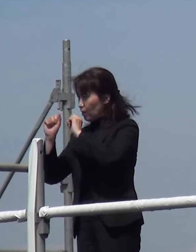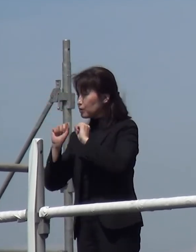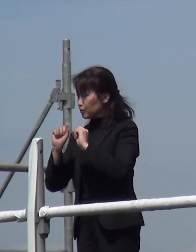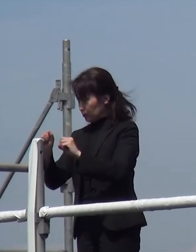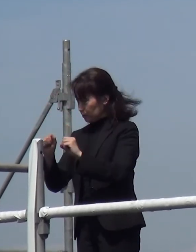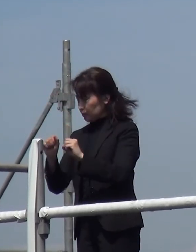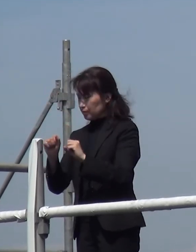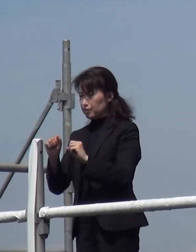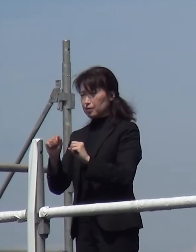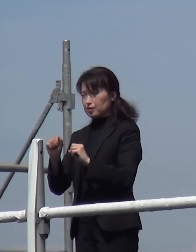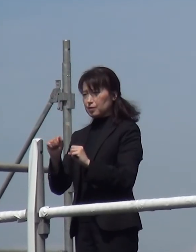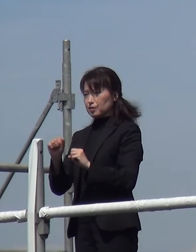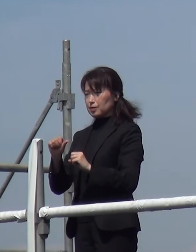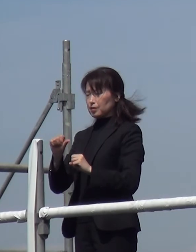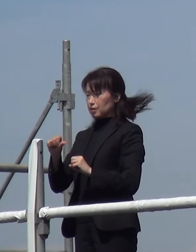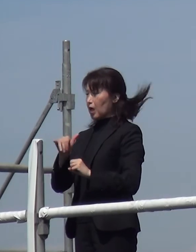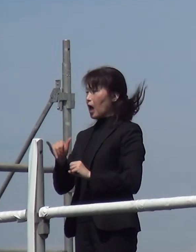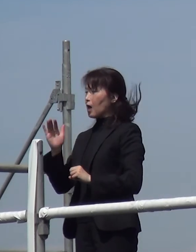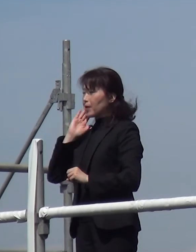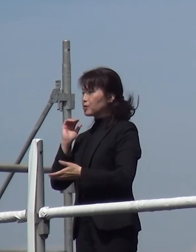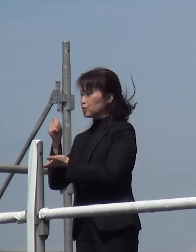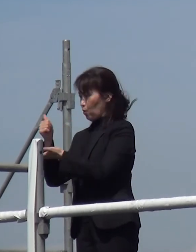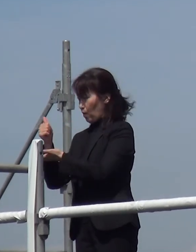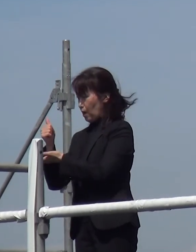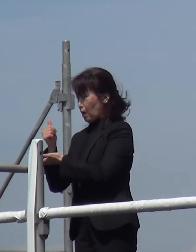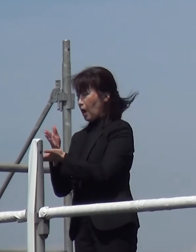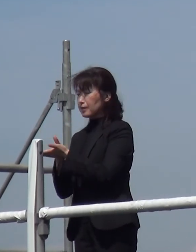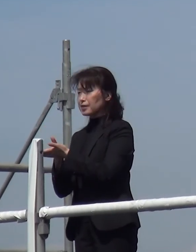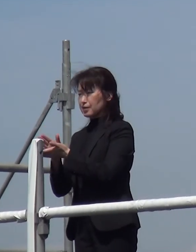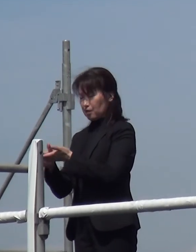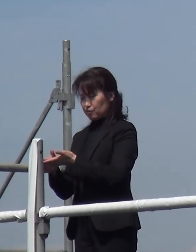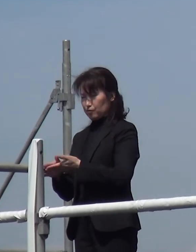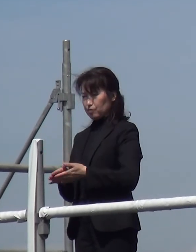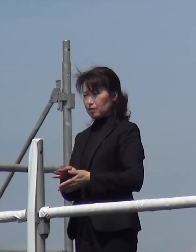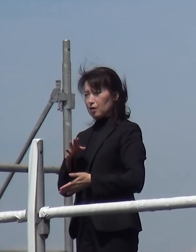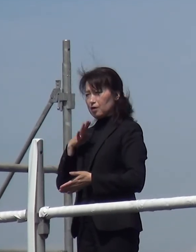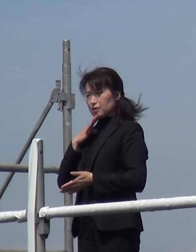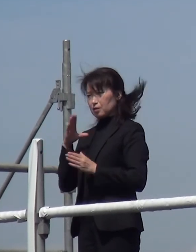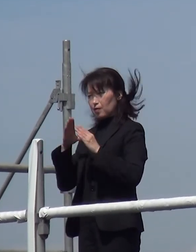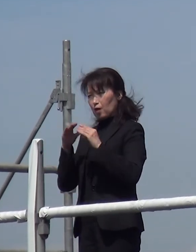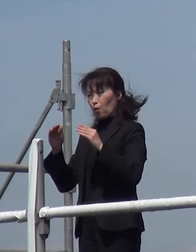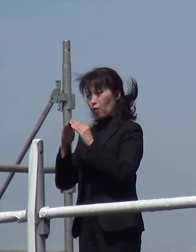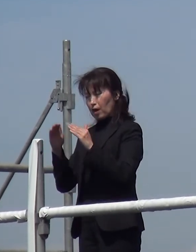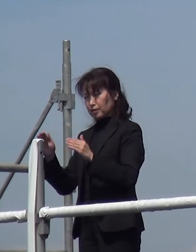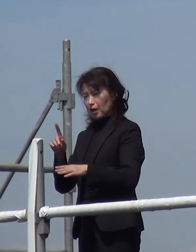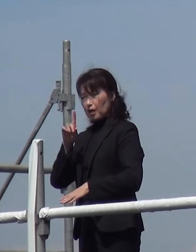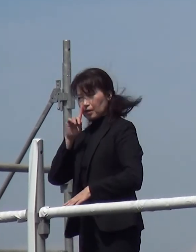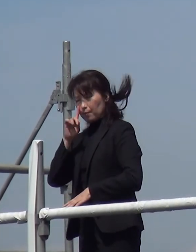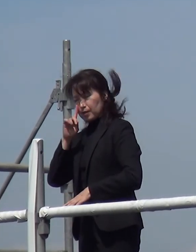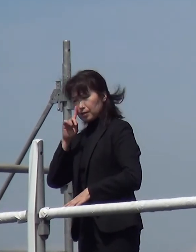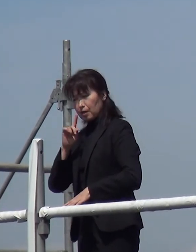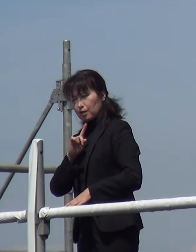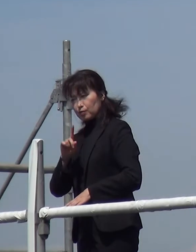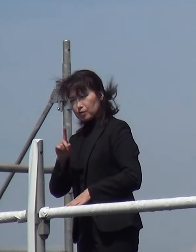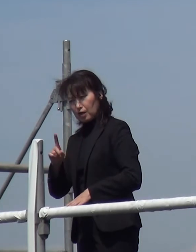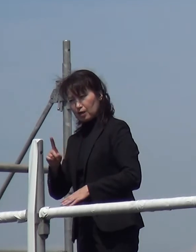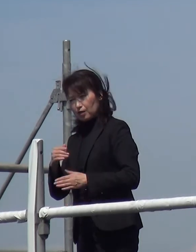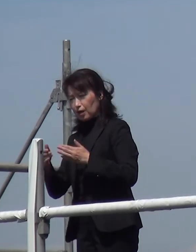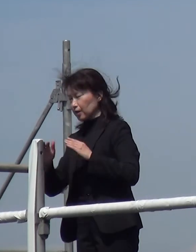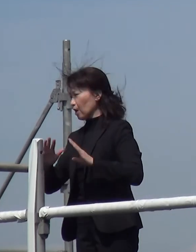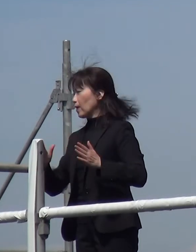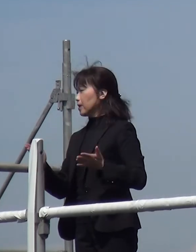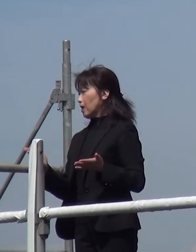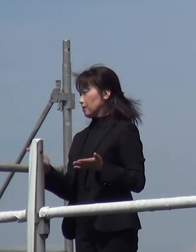と安倍は言っている。そして実はそれを国会で試したことはないというのが現状です